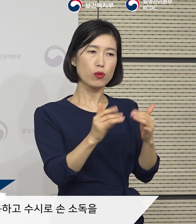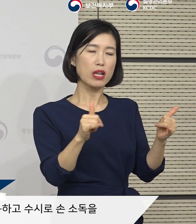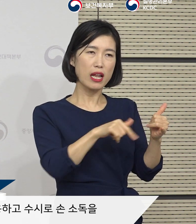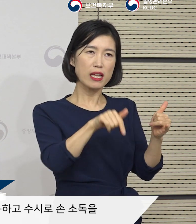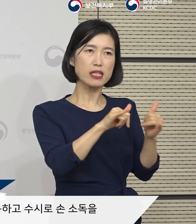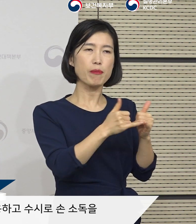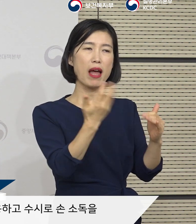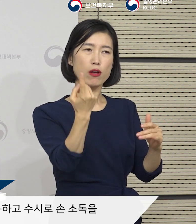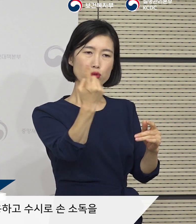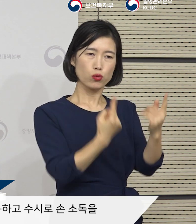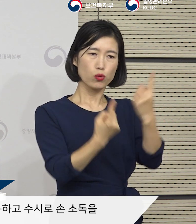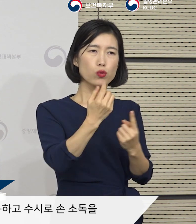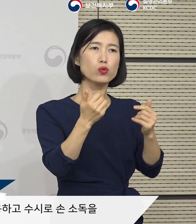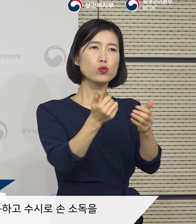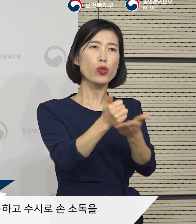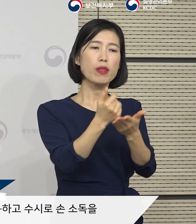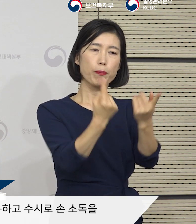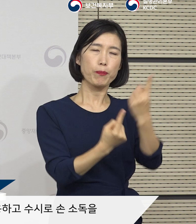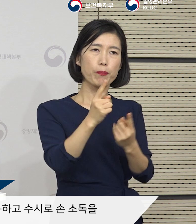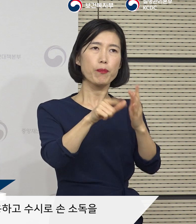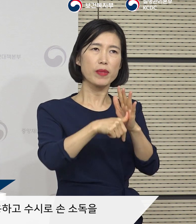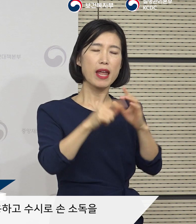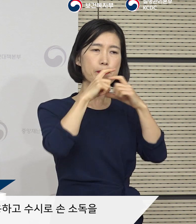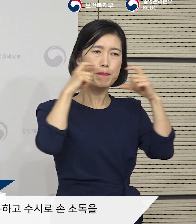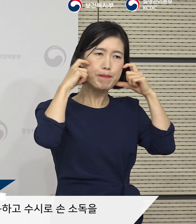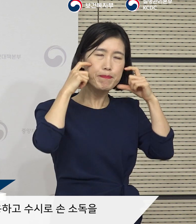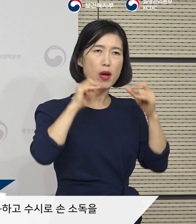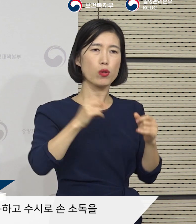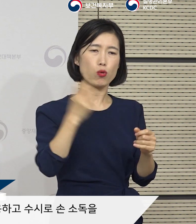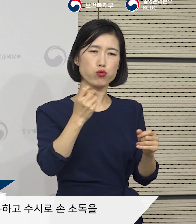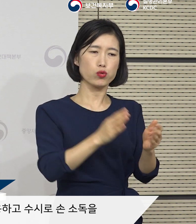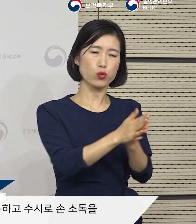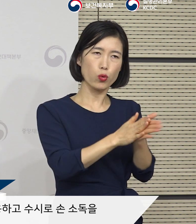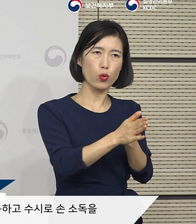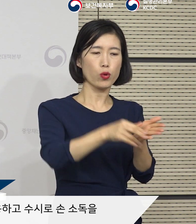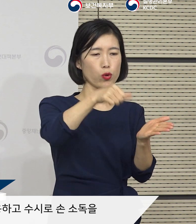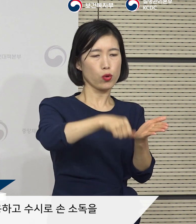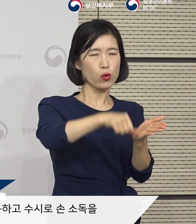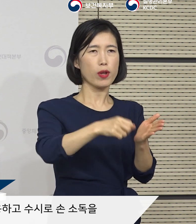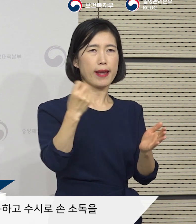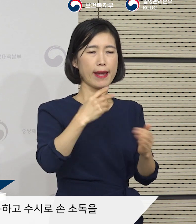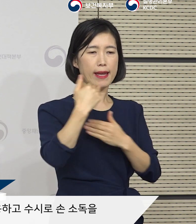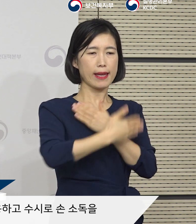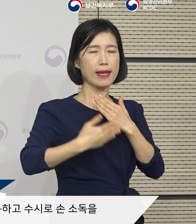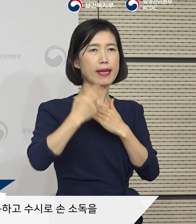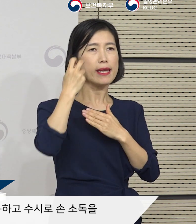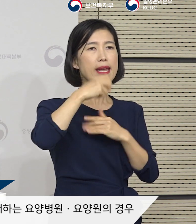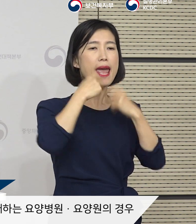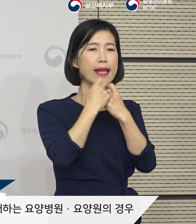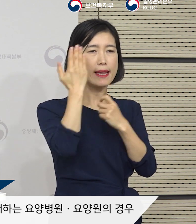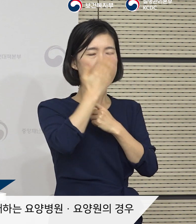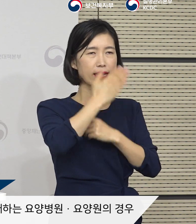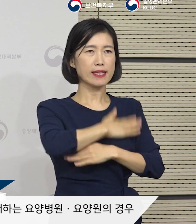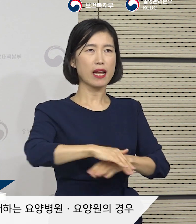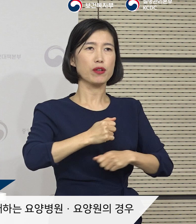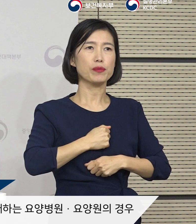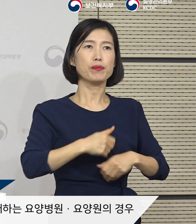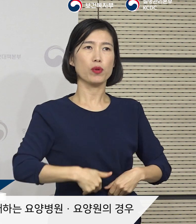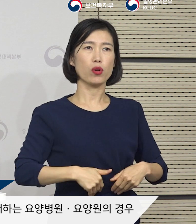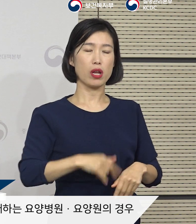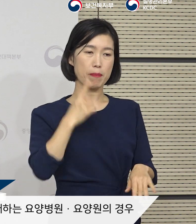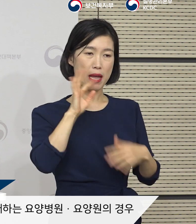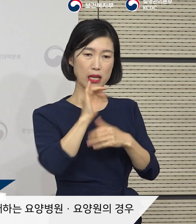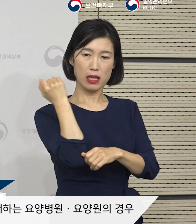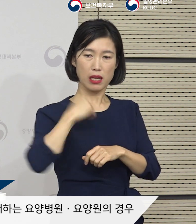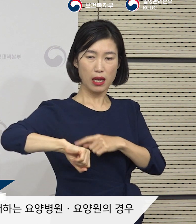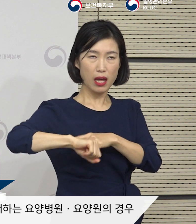대면할 때는 마스크를 착용하고 수시로 손소독을 실시하는 등 개인 위생 수칙을 철저히 지켜야 합니다. 이러한 내용을